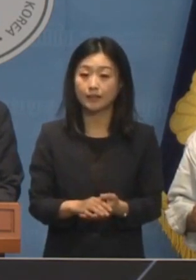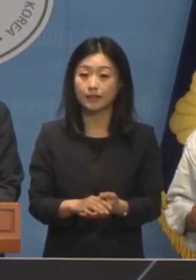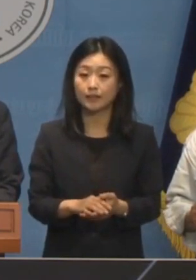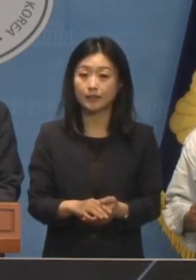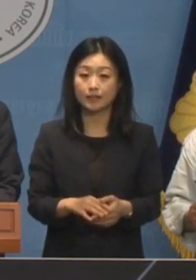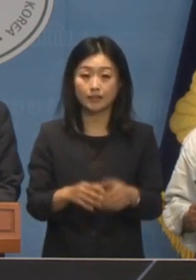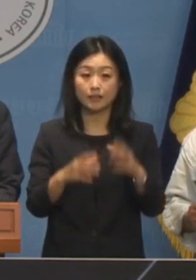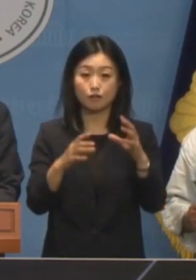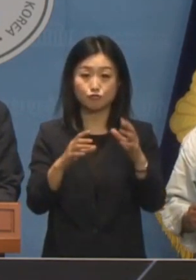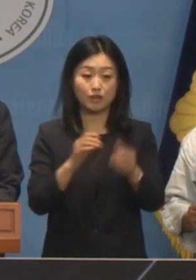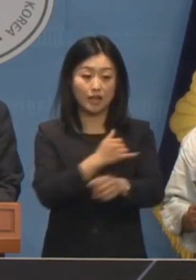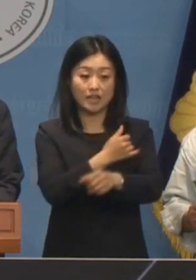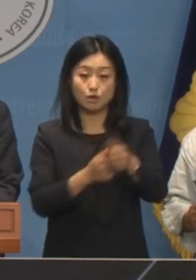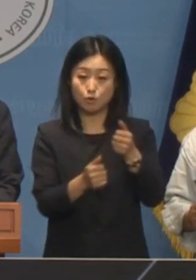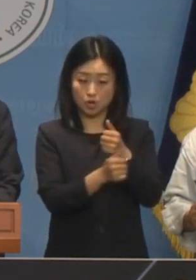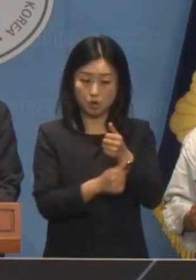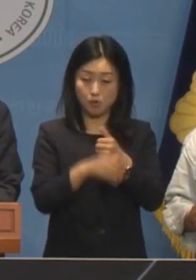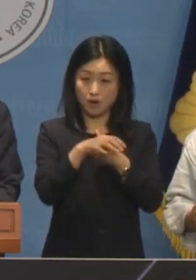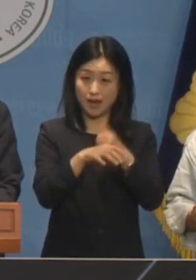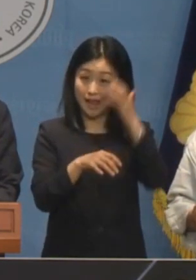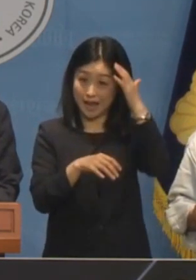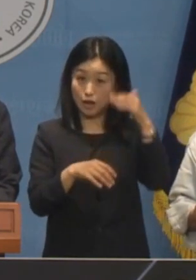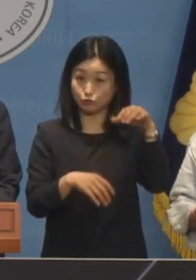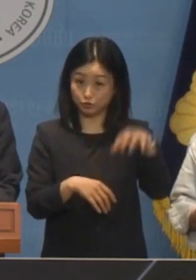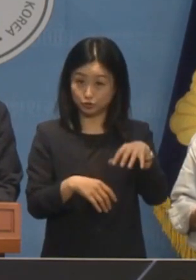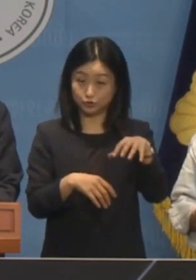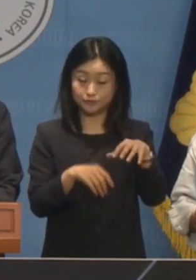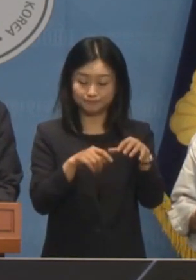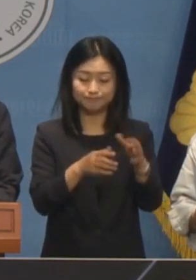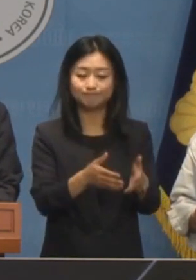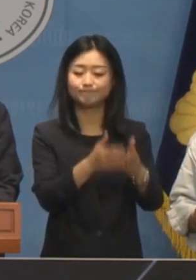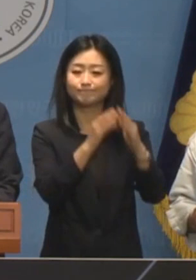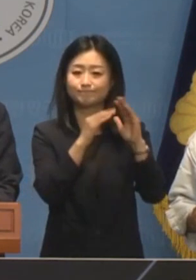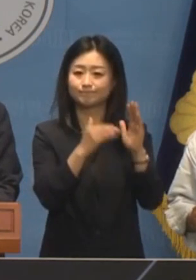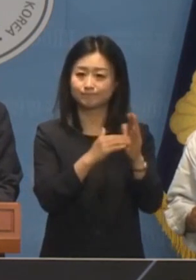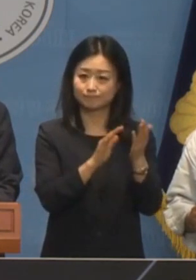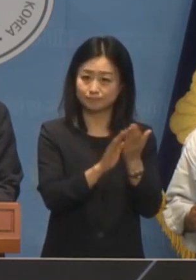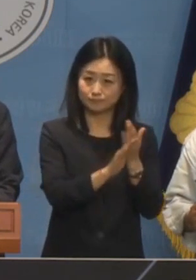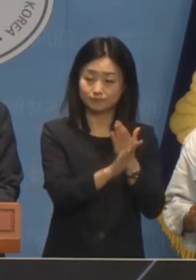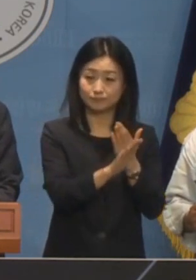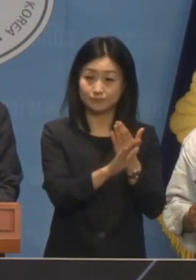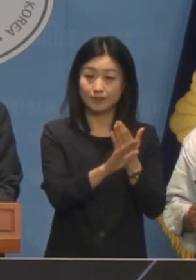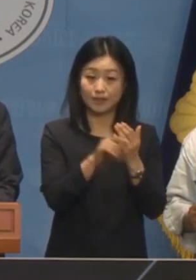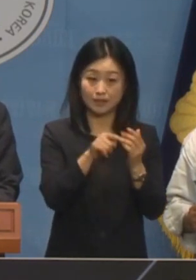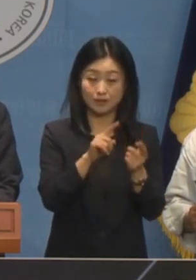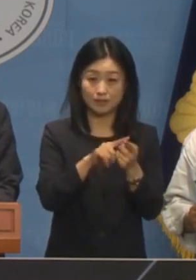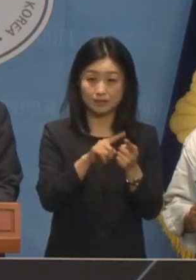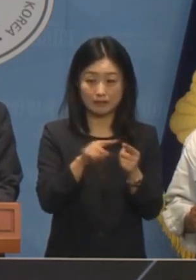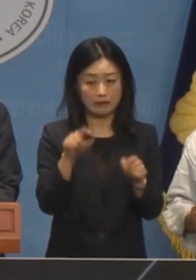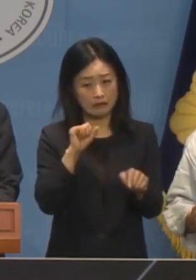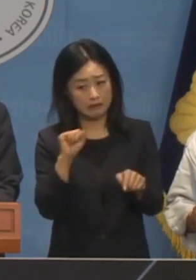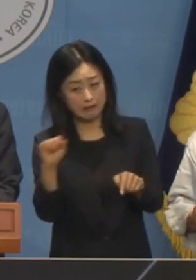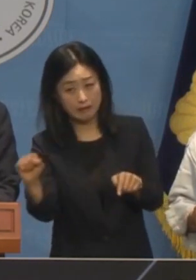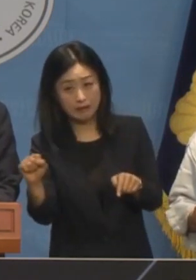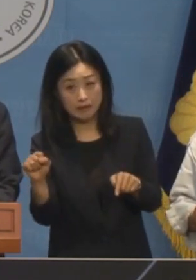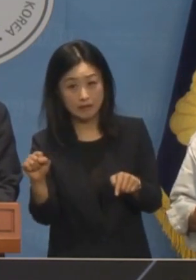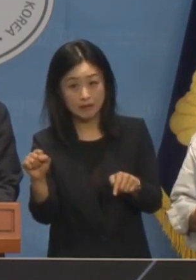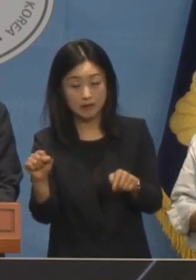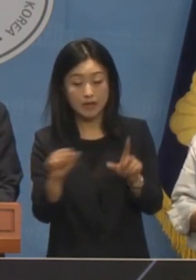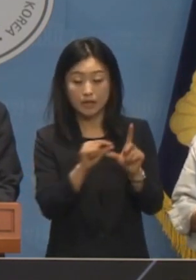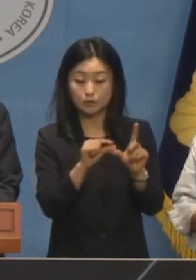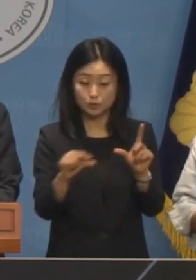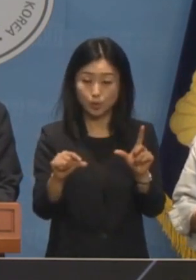독립적 국가기관으로 설립된 이후로 계속적으로 편향된 인권을 주장해왔고 특정한 소수